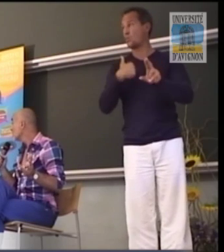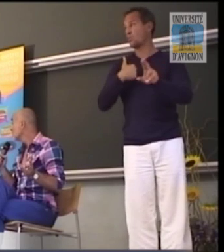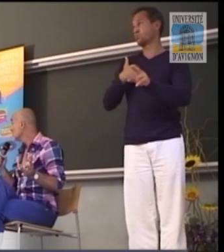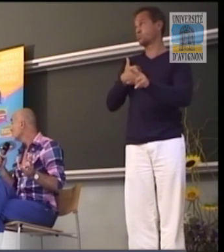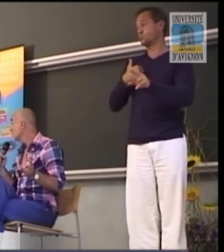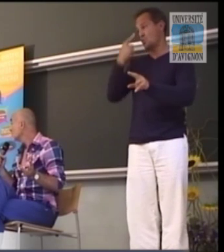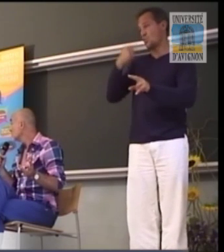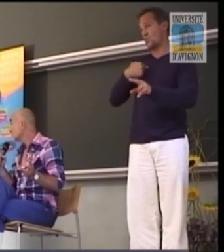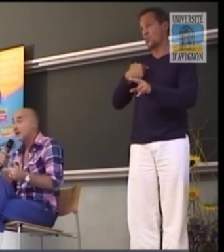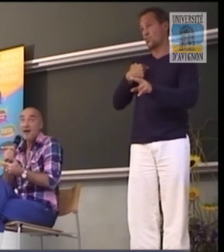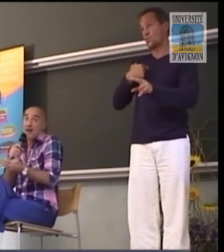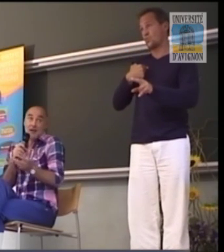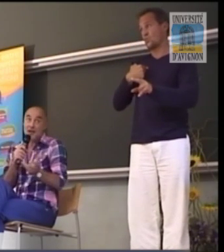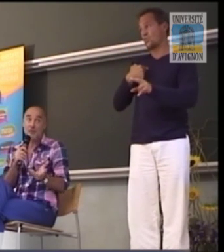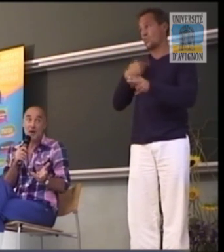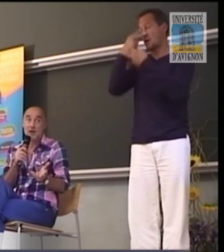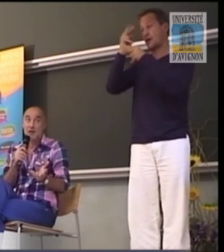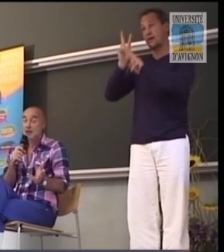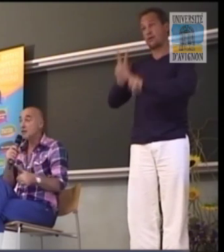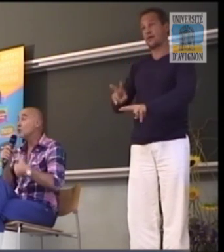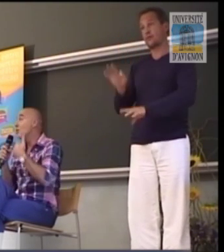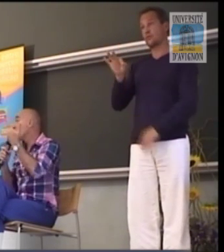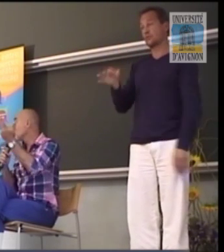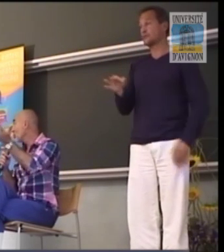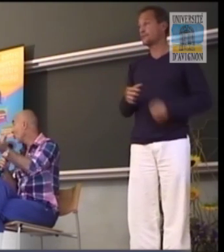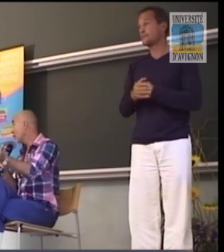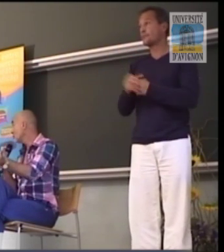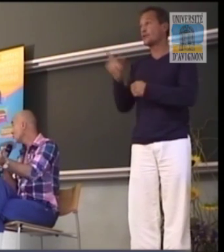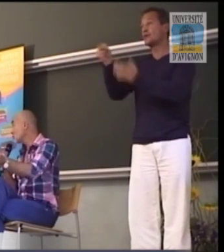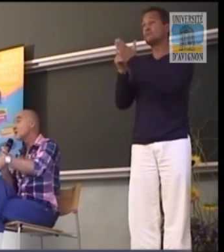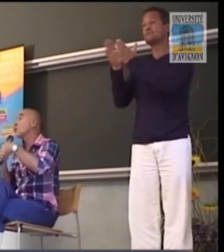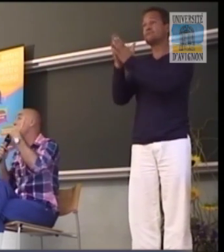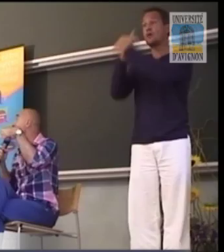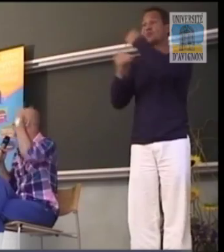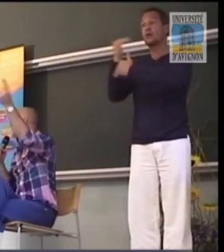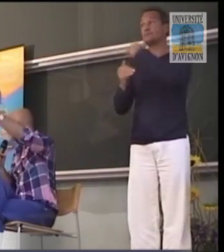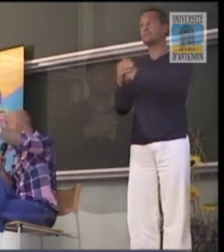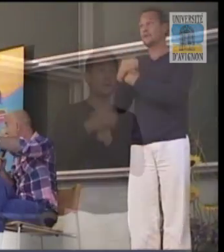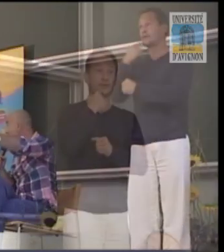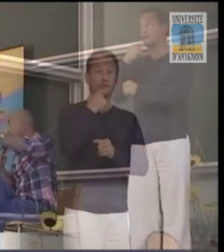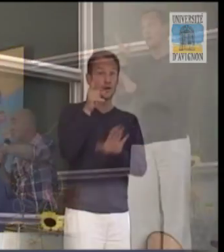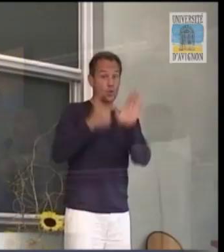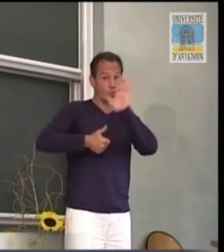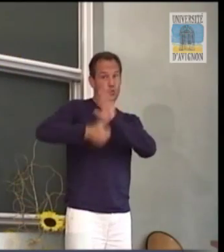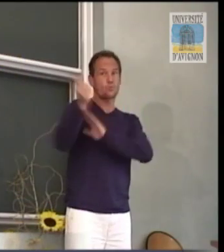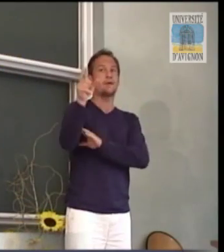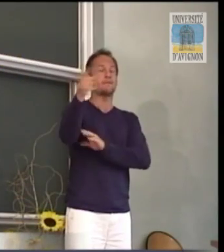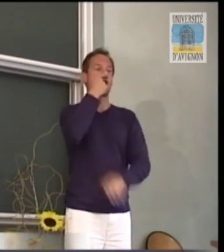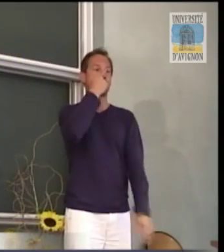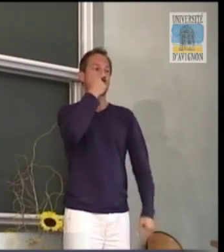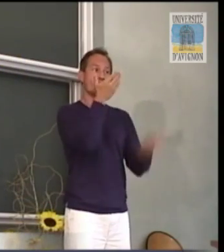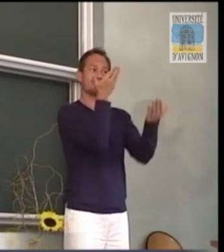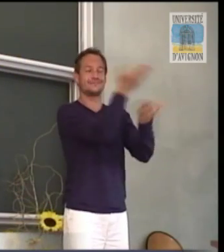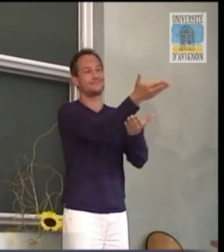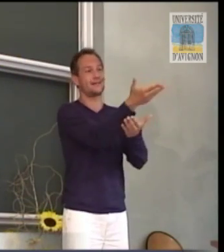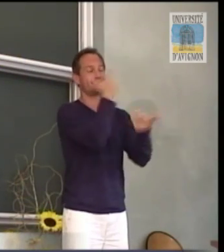moi. Ça n'a rien à voir. Si tu ne le mets pas dans ton programme de saison, c'est que toi-même déjà, tu considères que ça...